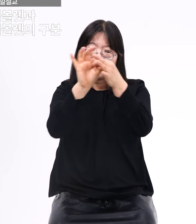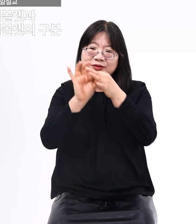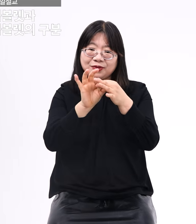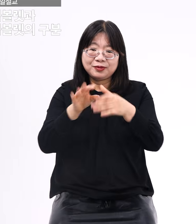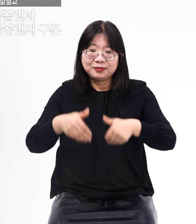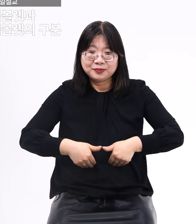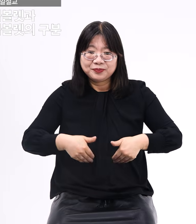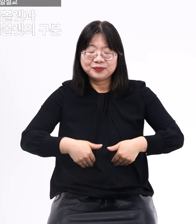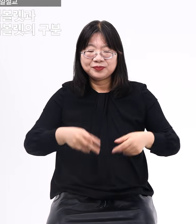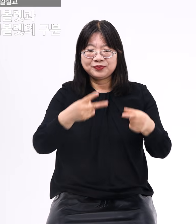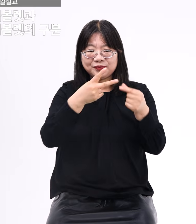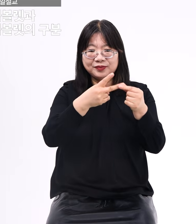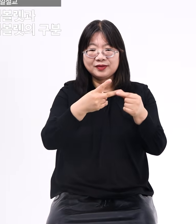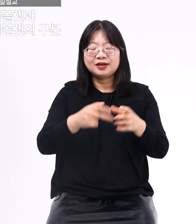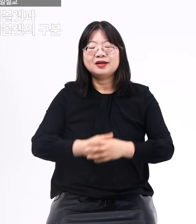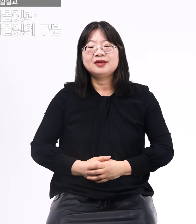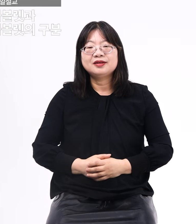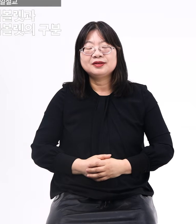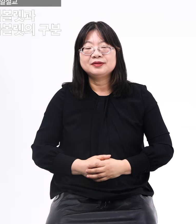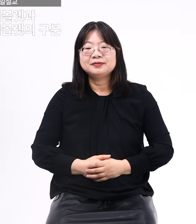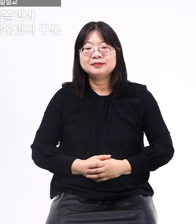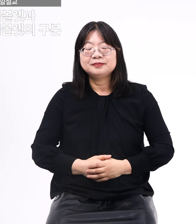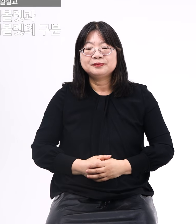두 번째는